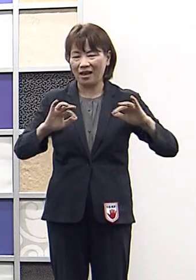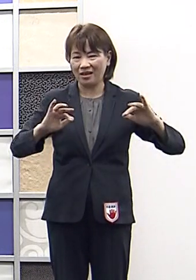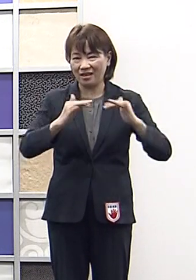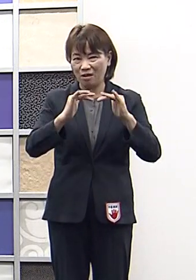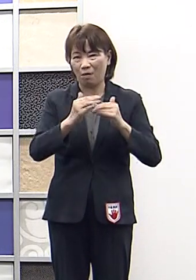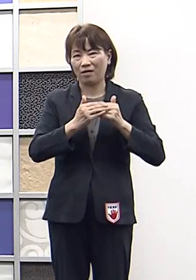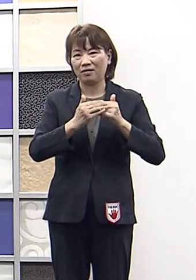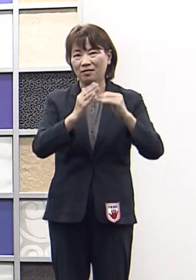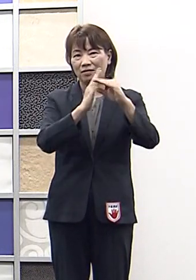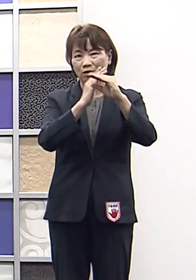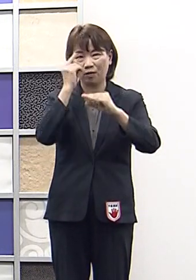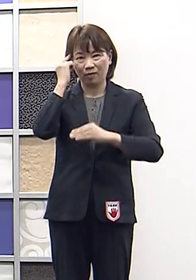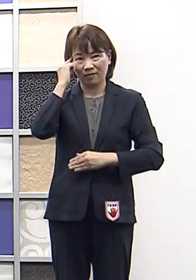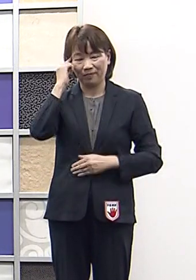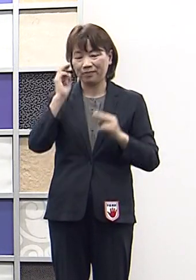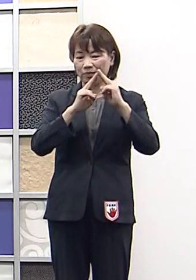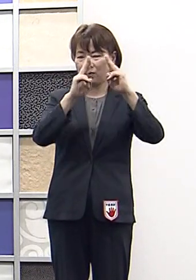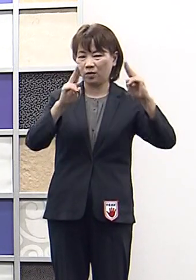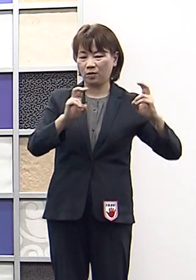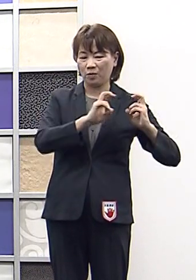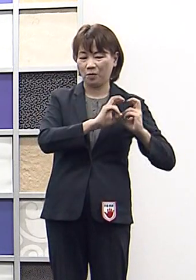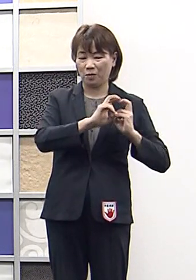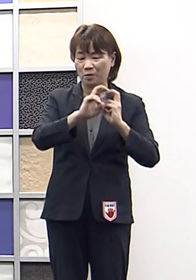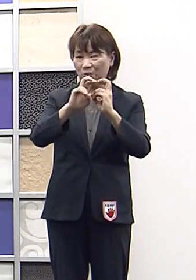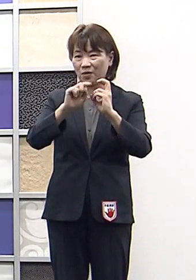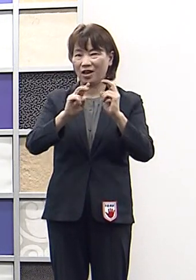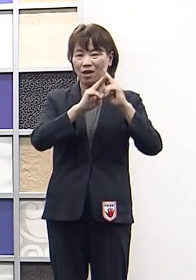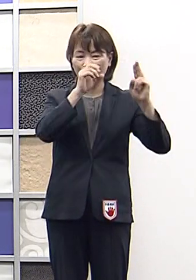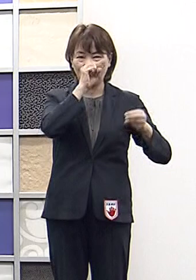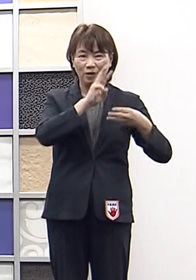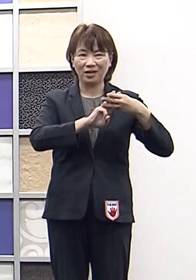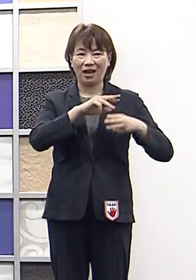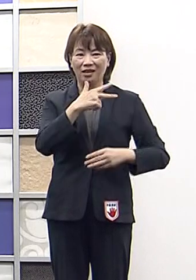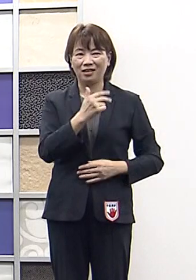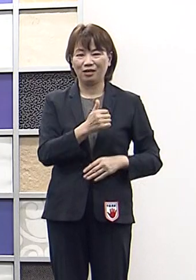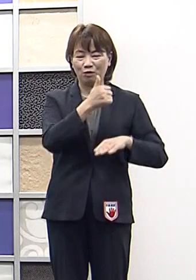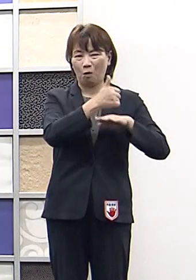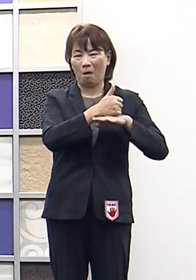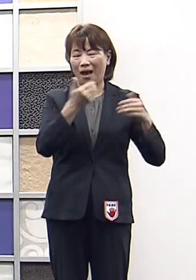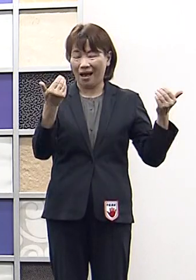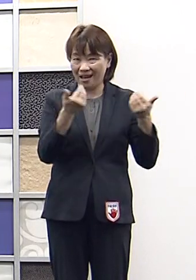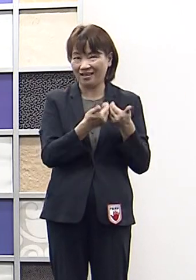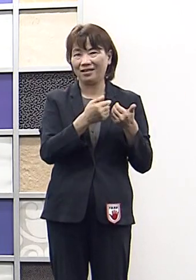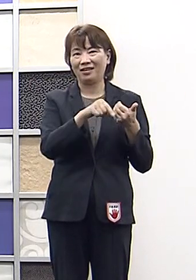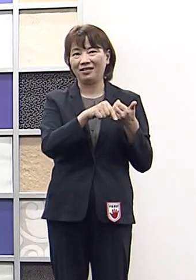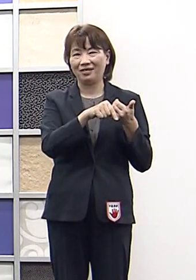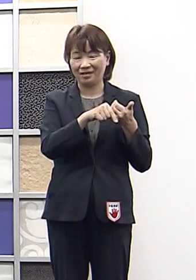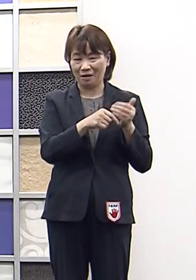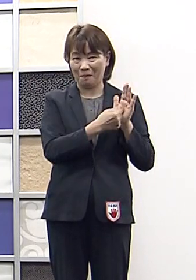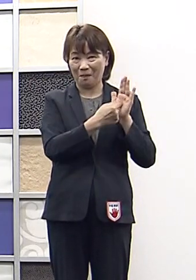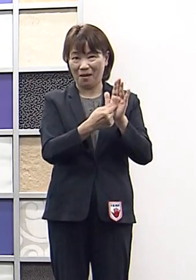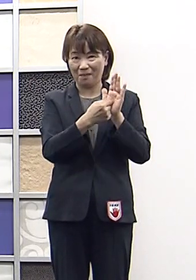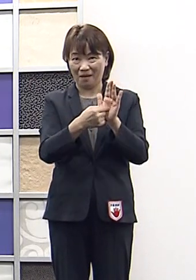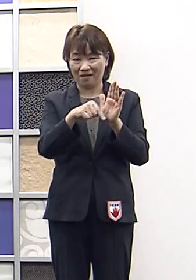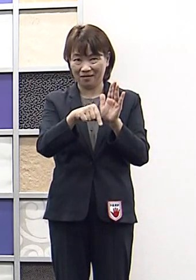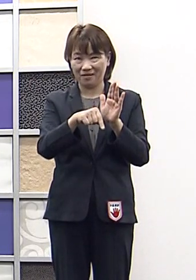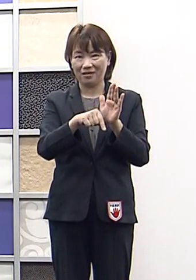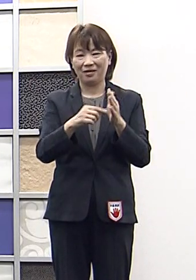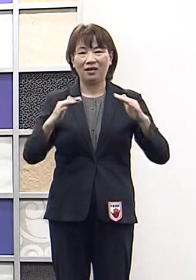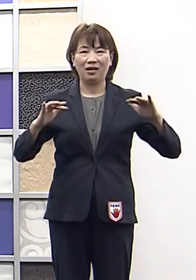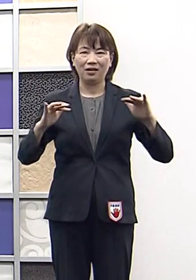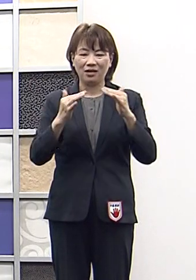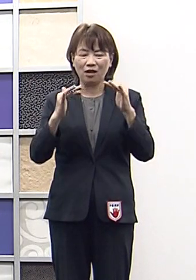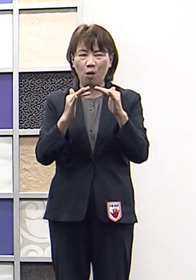逆にその登山鉄道に対しては富士吉田市の市長が反対したりとか、動きがある中で一旦議論をですね、